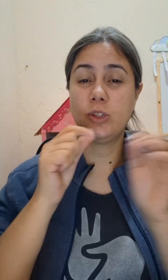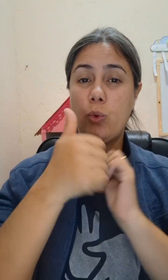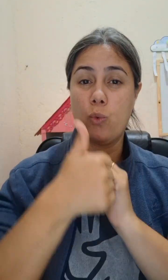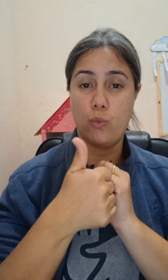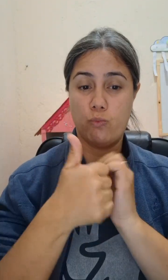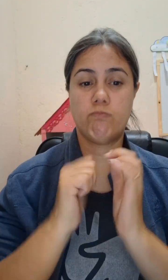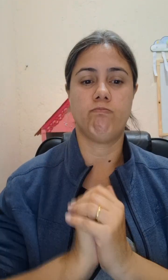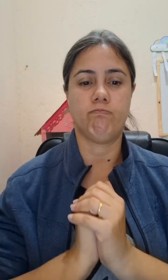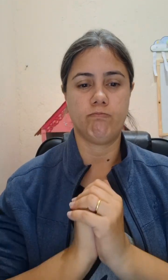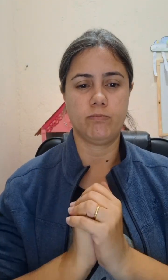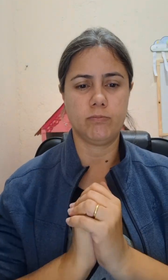1.